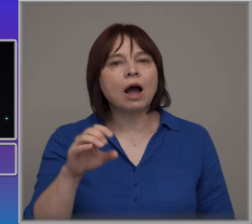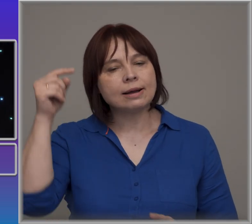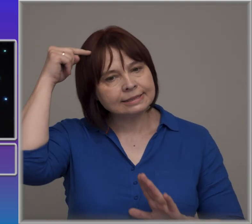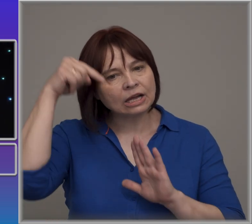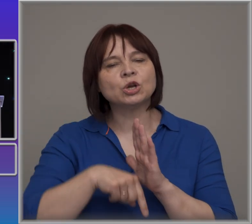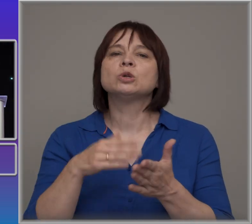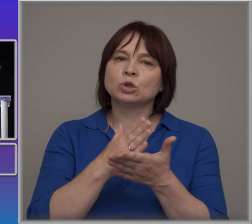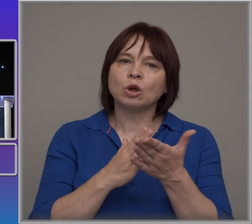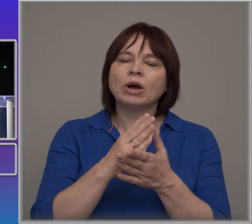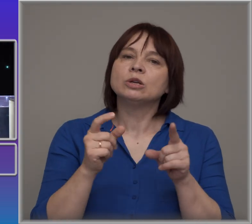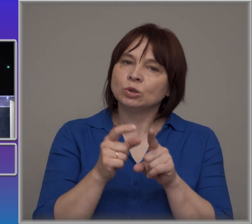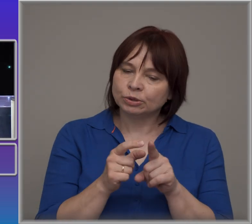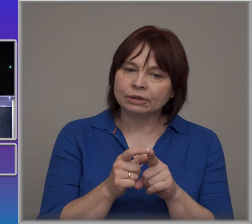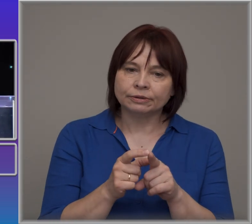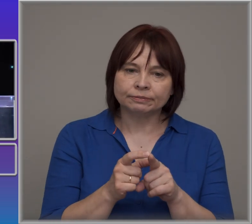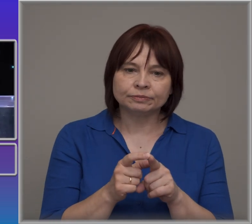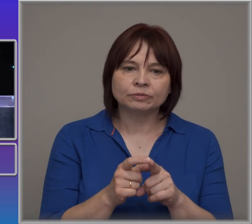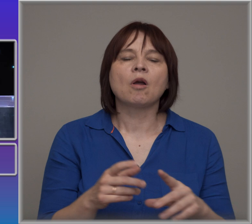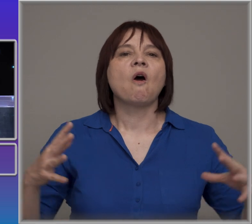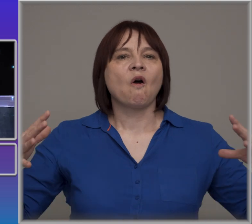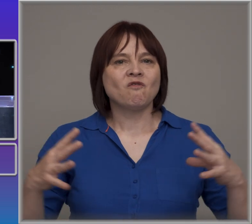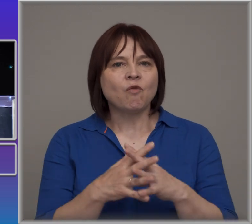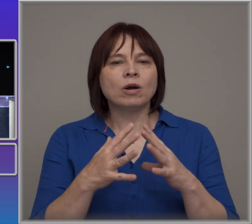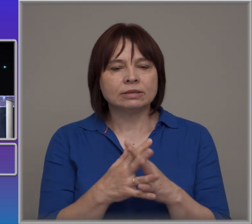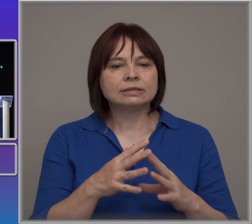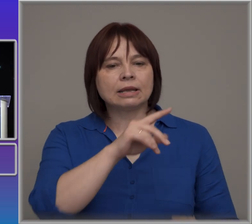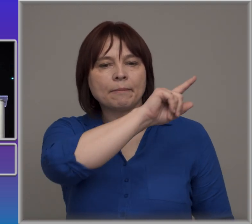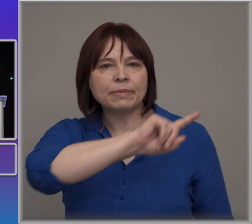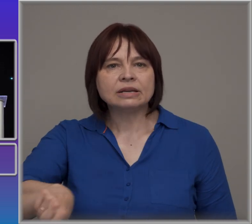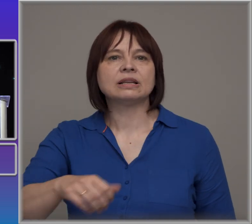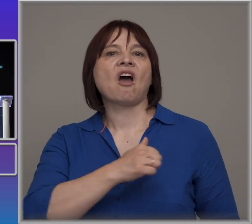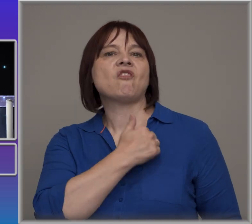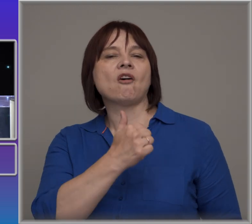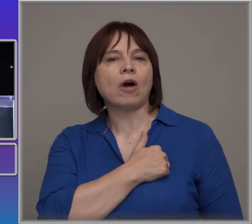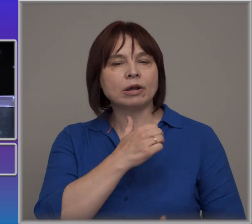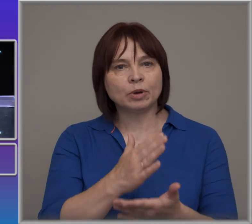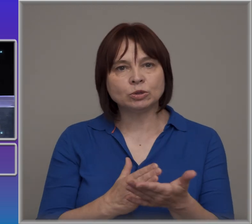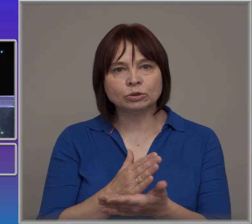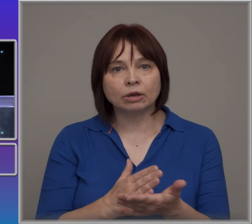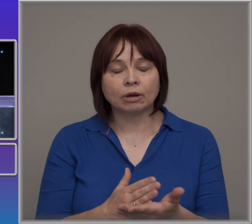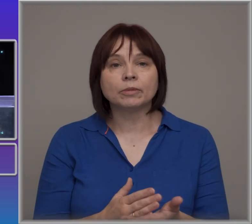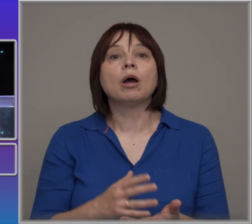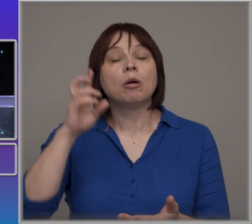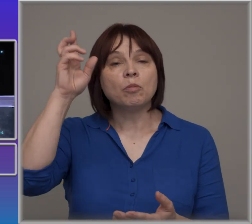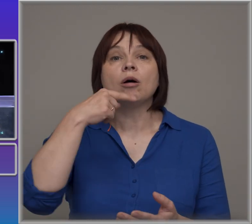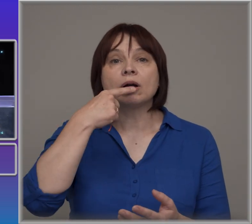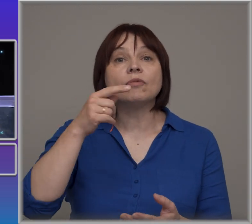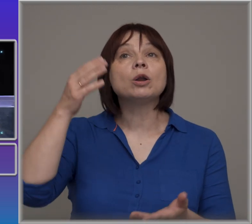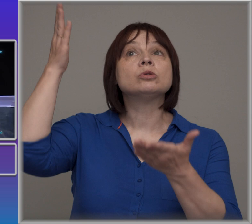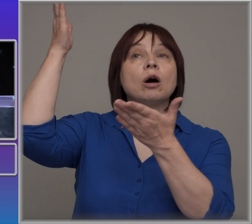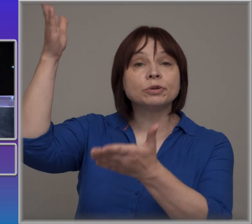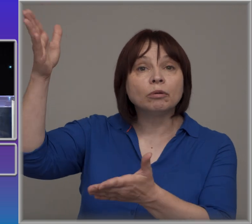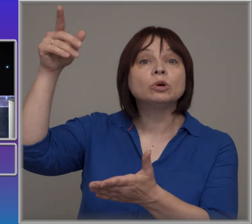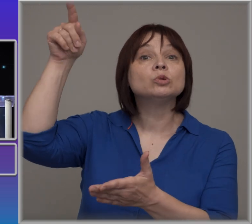мы часто можем обратить внимание, что Бог применяет к себе эпитеты, которые относятся к работе.